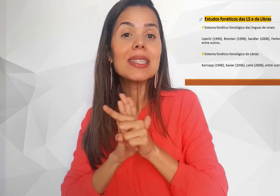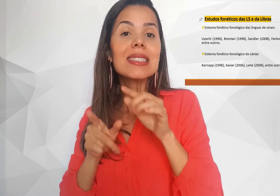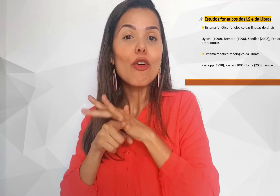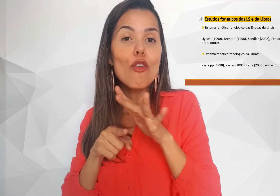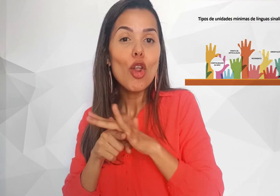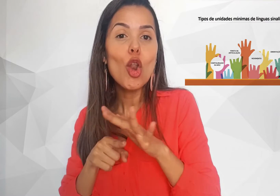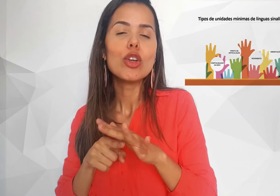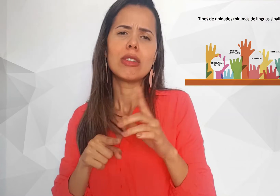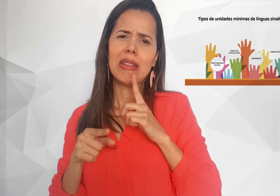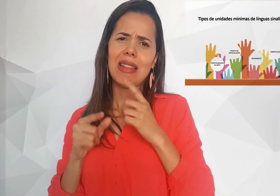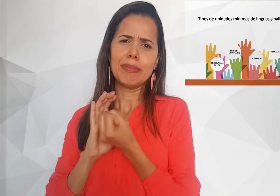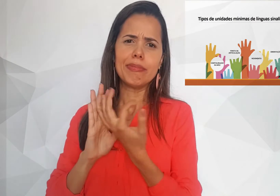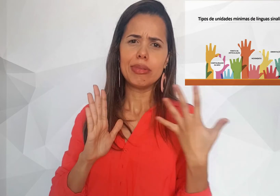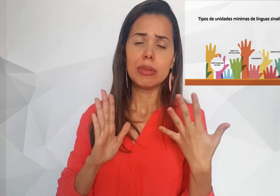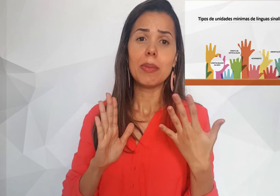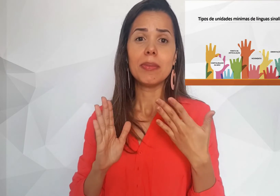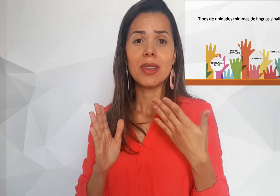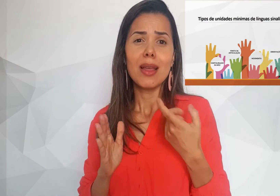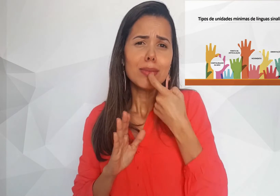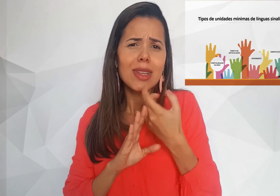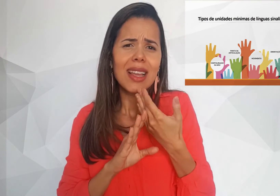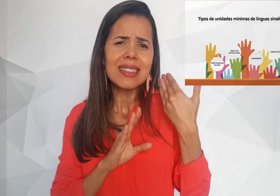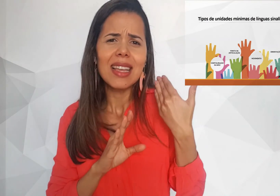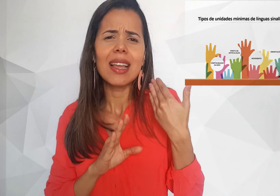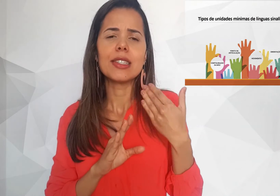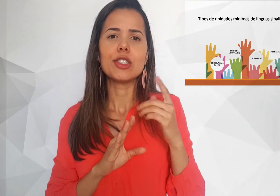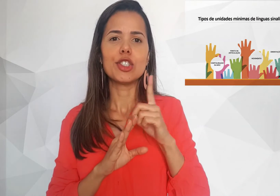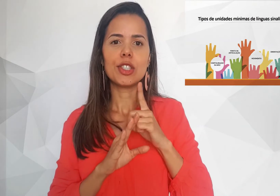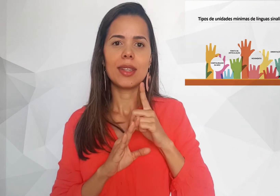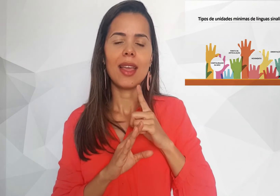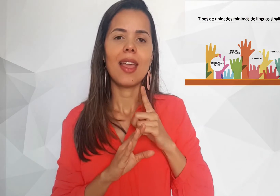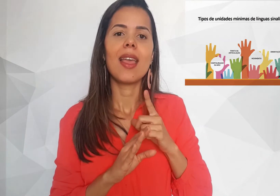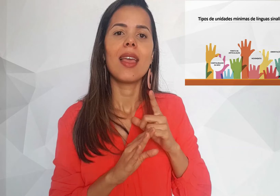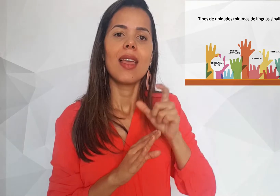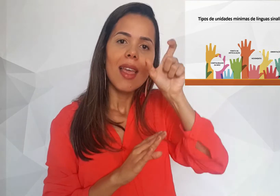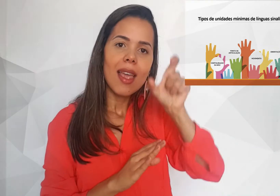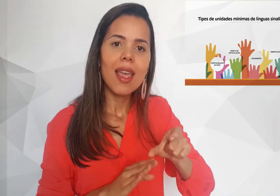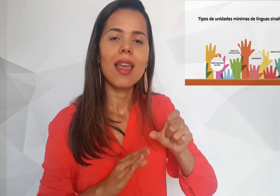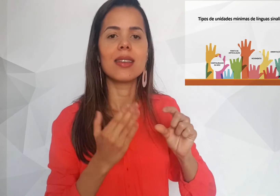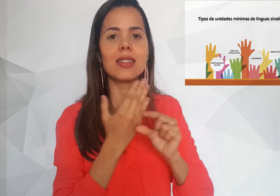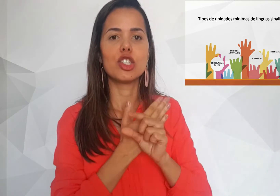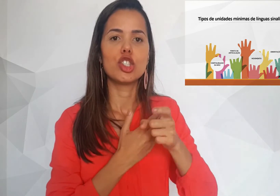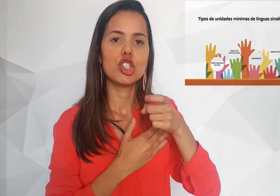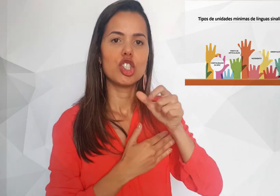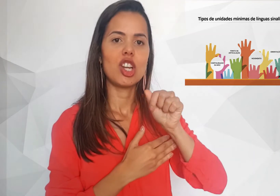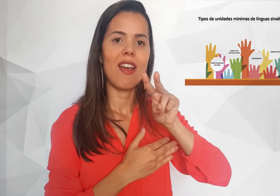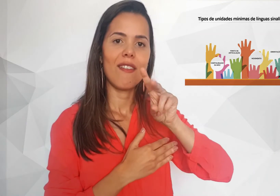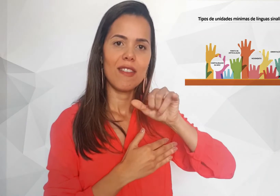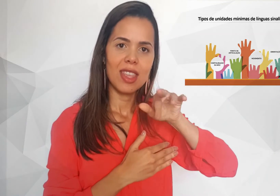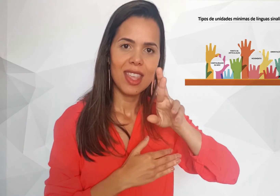professora Loderny, né, em 98. Mais recentemente, a gente tem como referência o trabalho do André